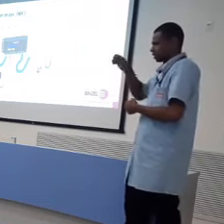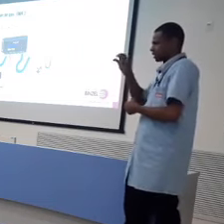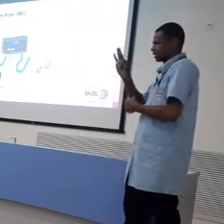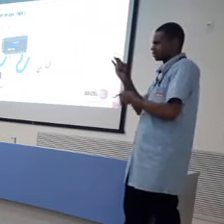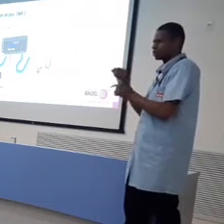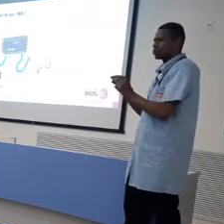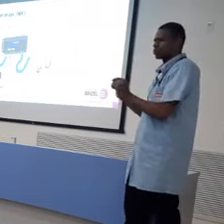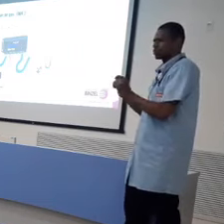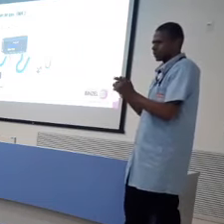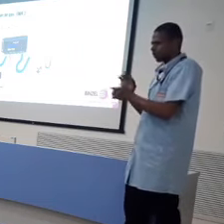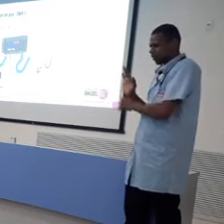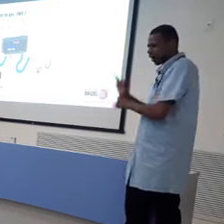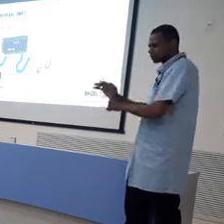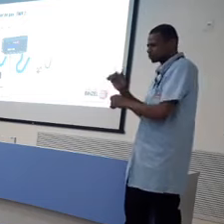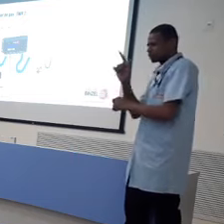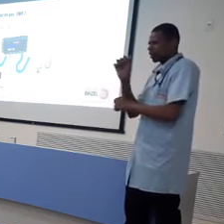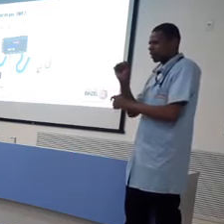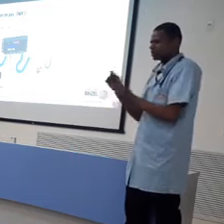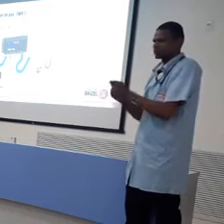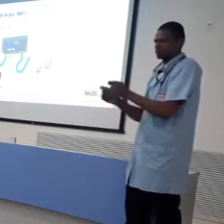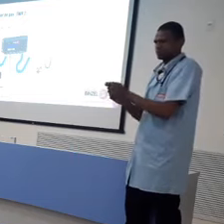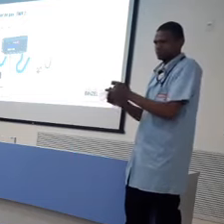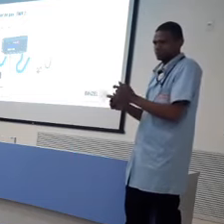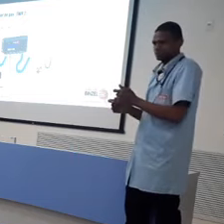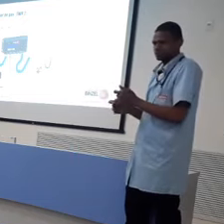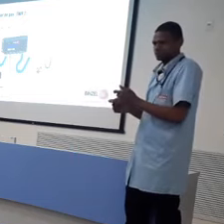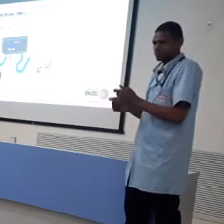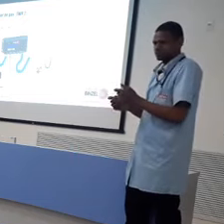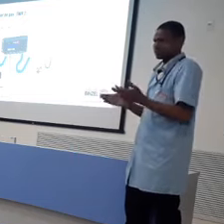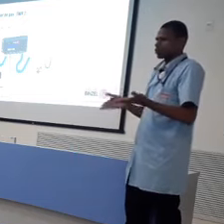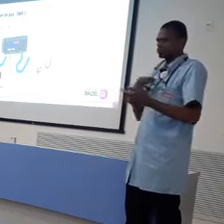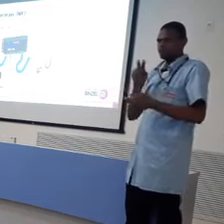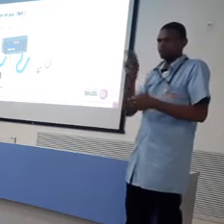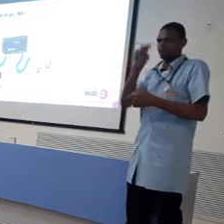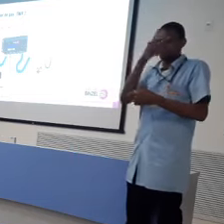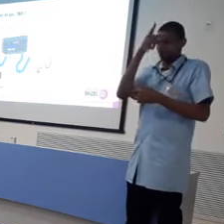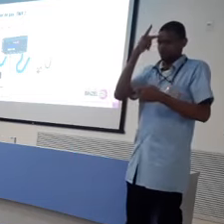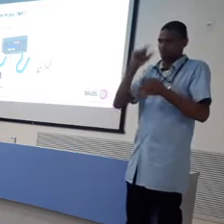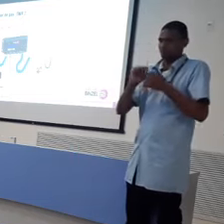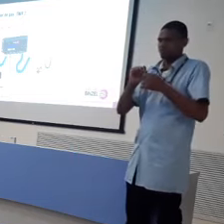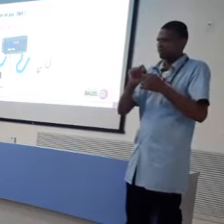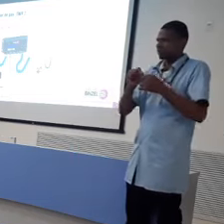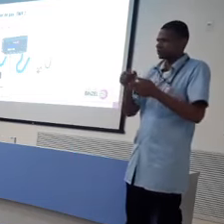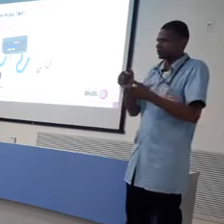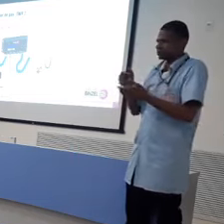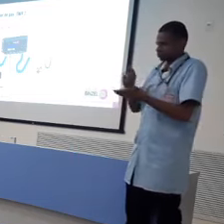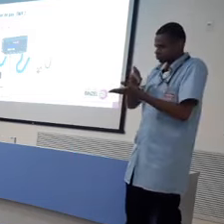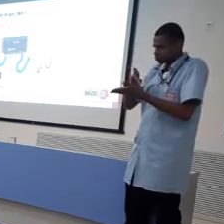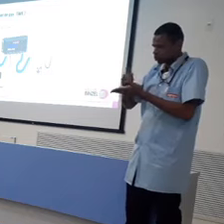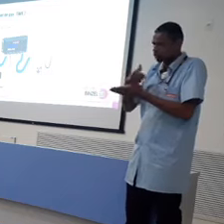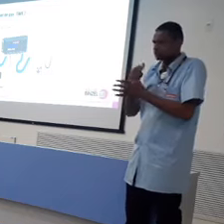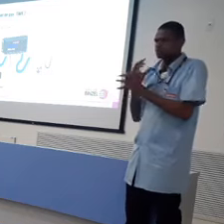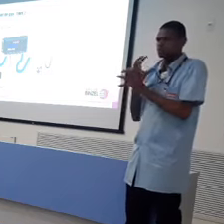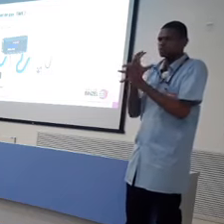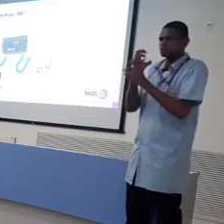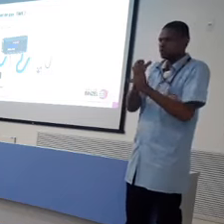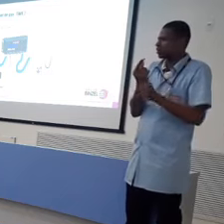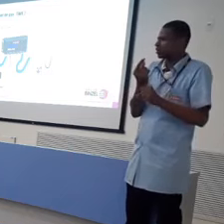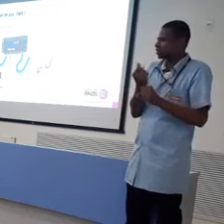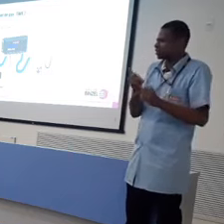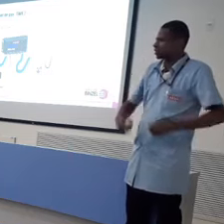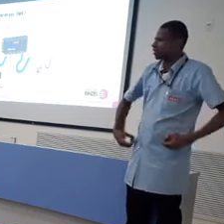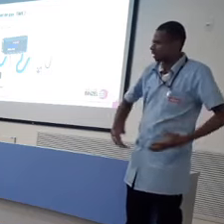economizador de gás. Tá? Hoje, pessoal, eu vejo as pessoas que fazem o custo da solda, o orçamento. Por exemplo, leva uma